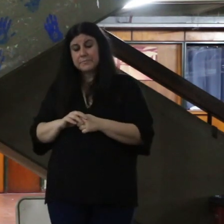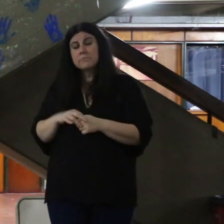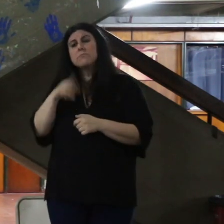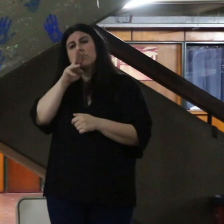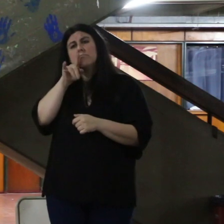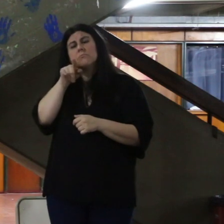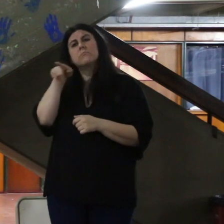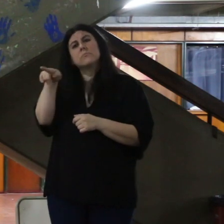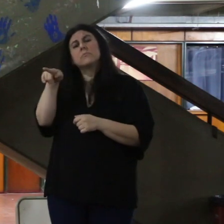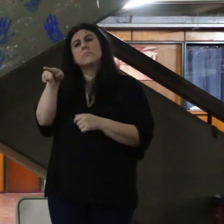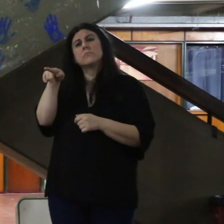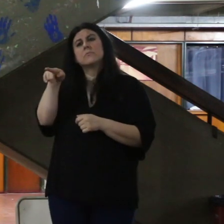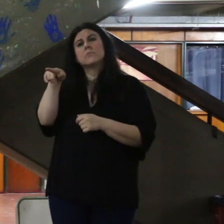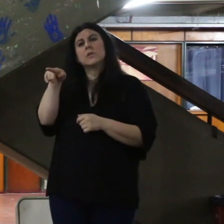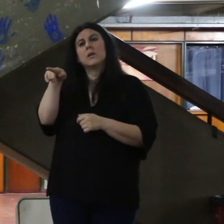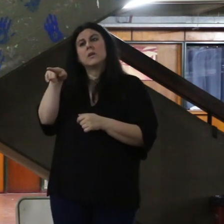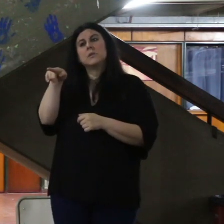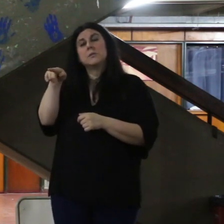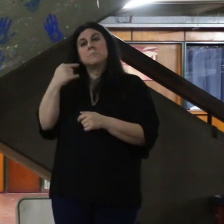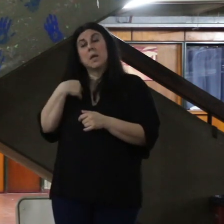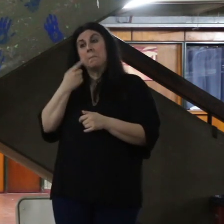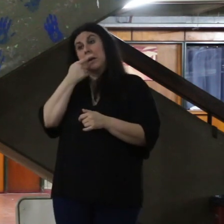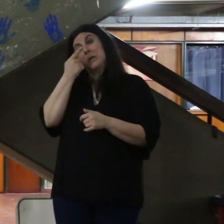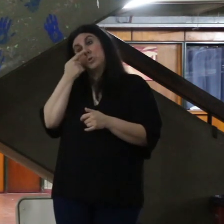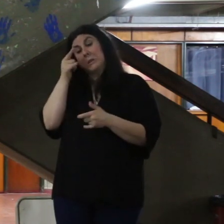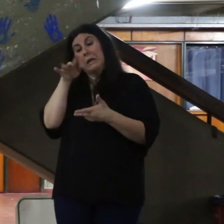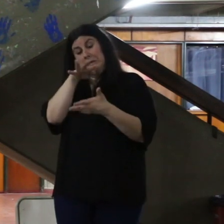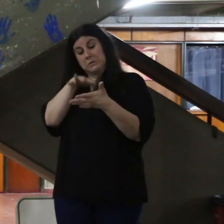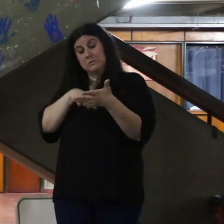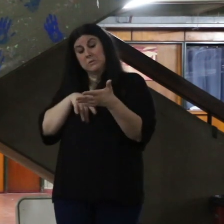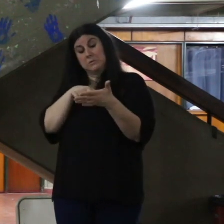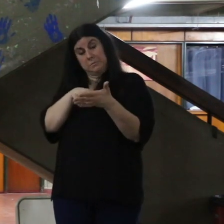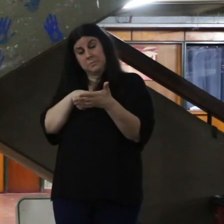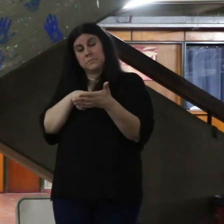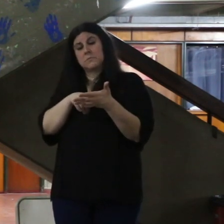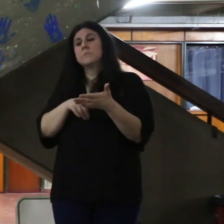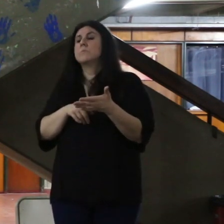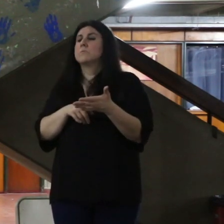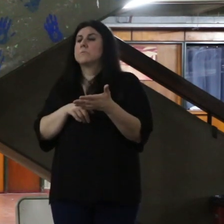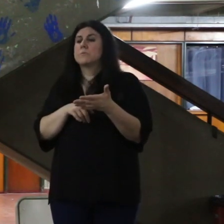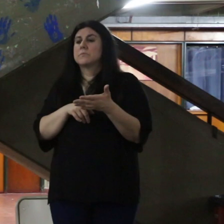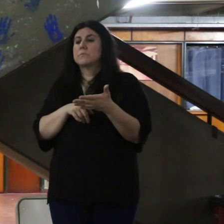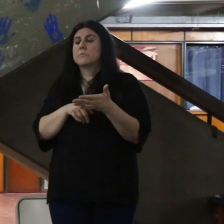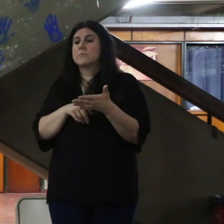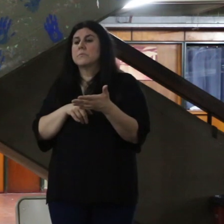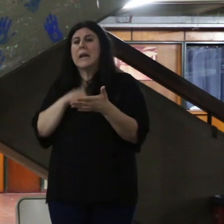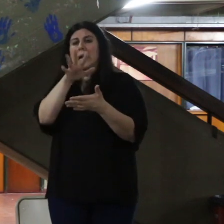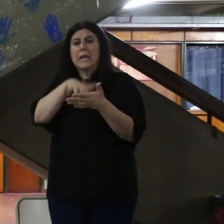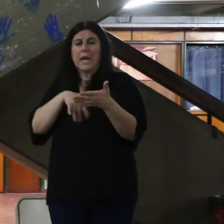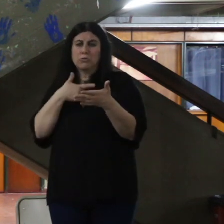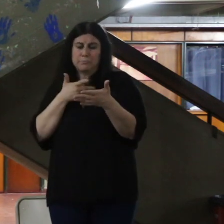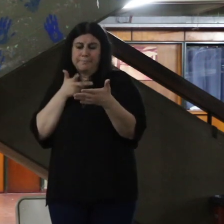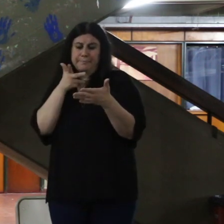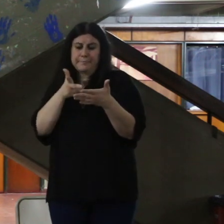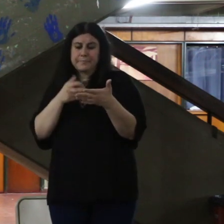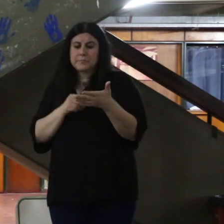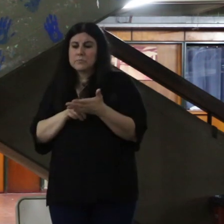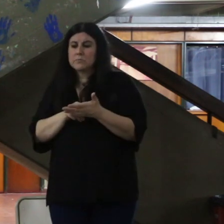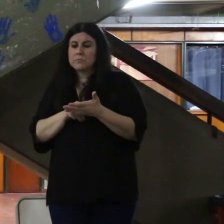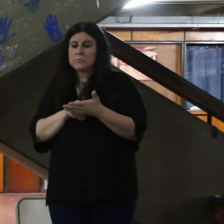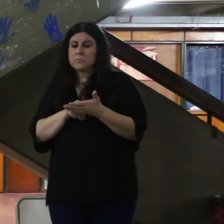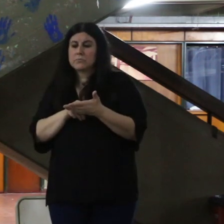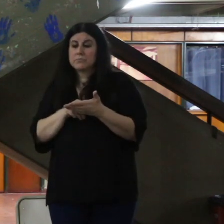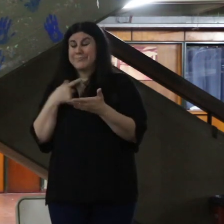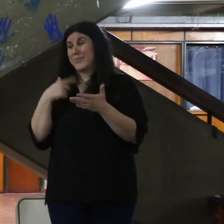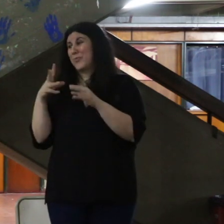ella usó una figura que me gustó mucho, que a su vez, la cito, a su vez ella en el texto dice que se le había